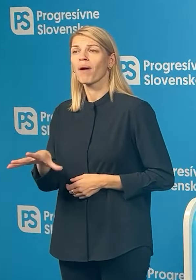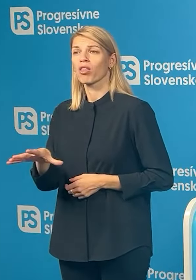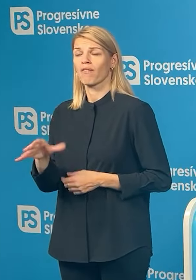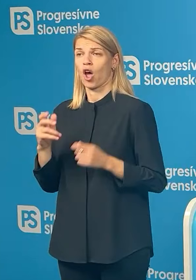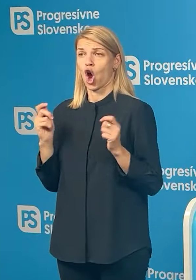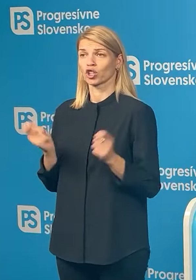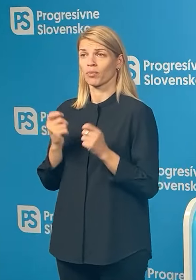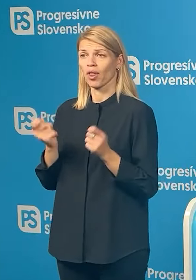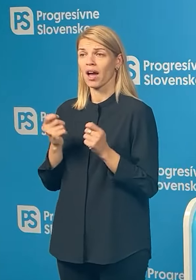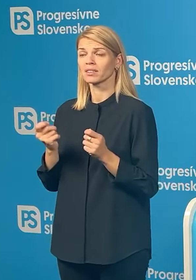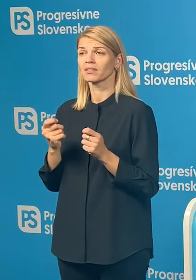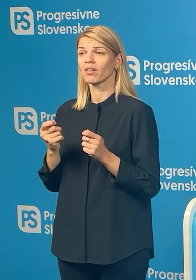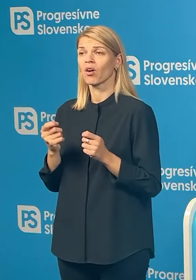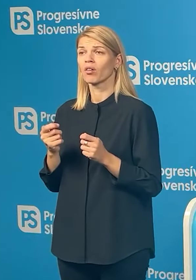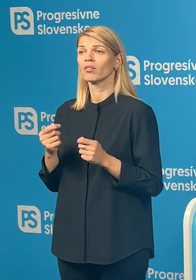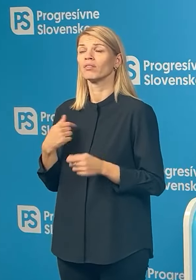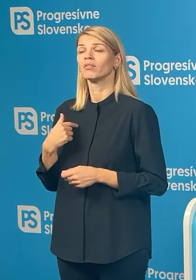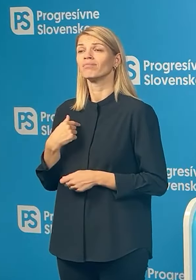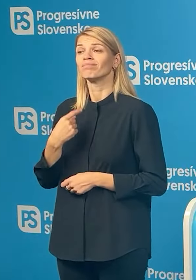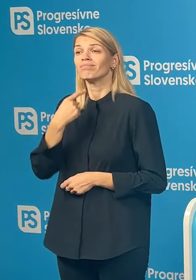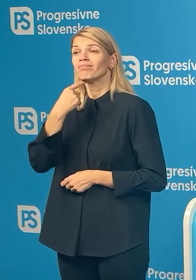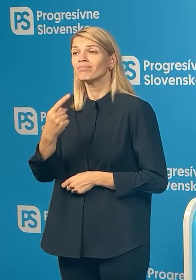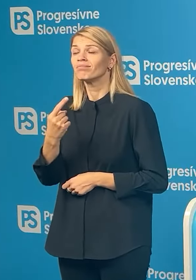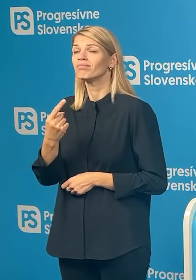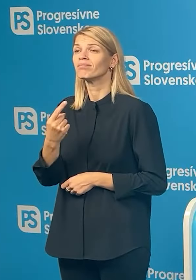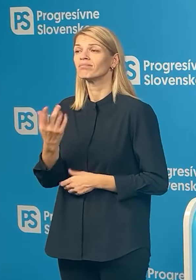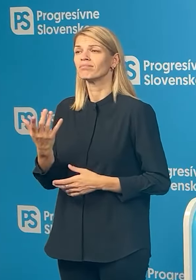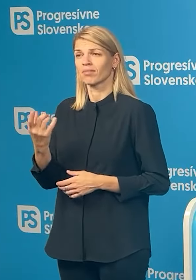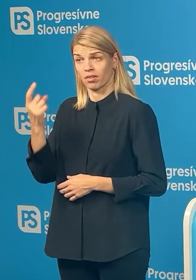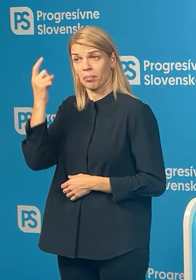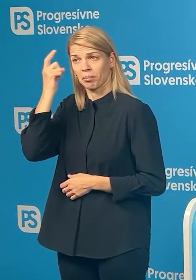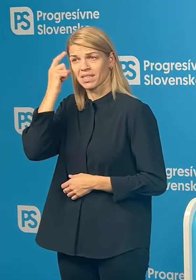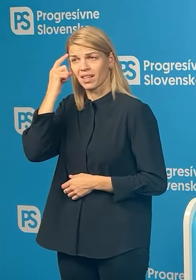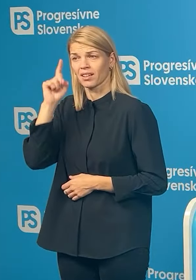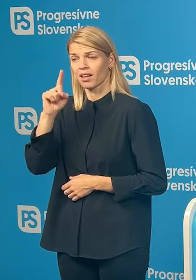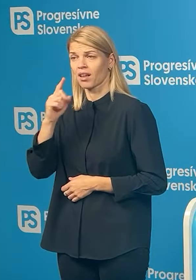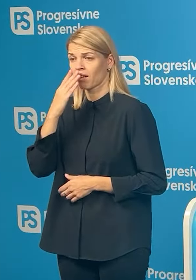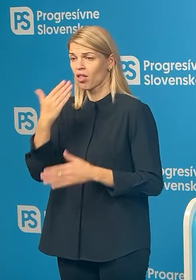a s tým, čo som povedal, vážení občania a vážené občianky, myslíte